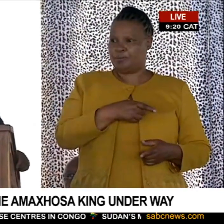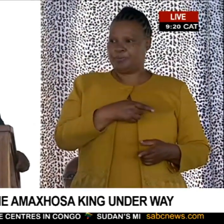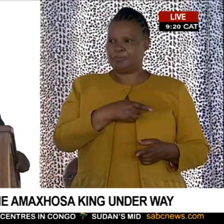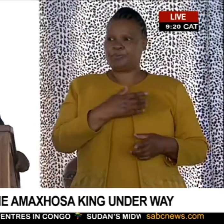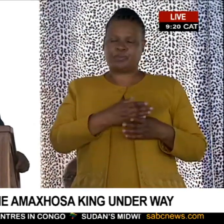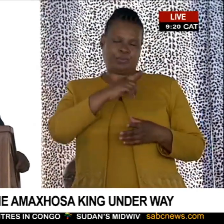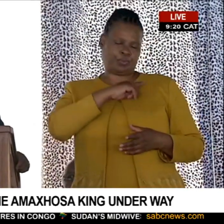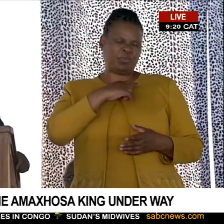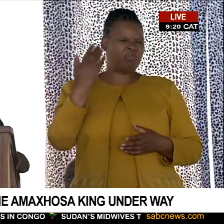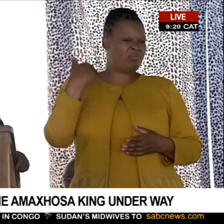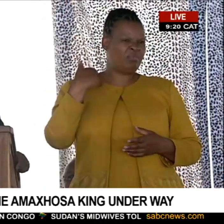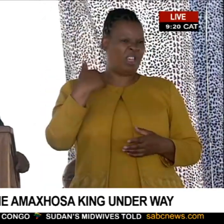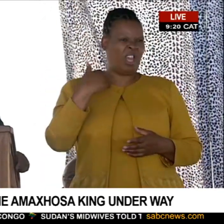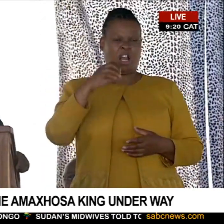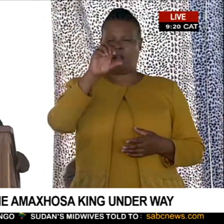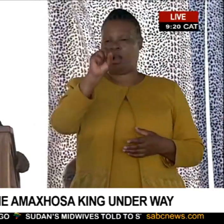zika Harry Smith.